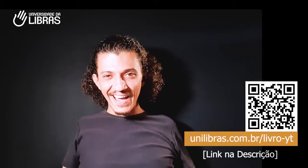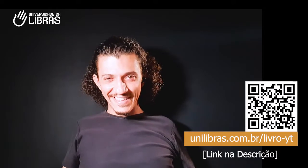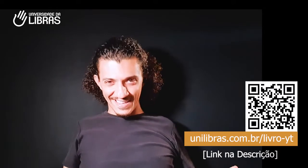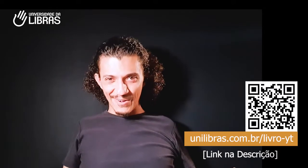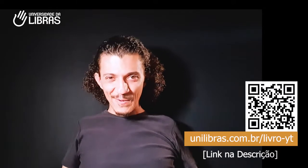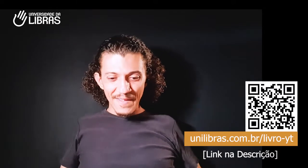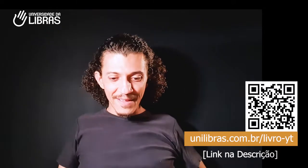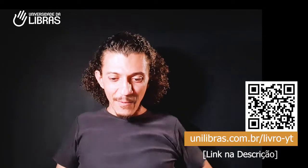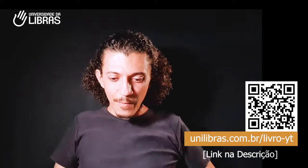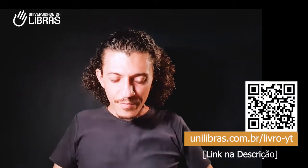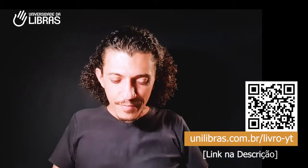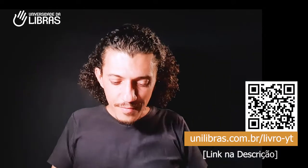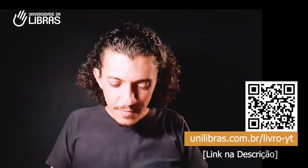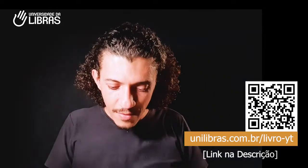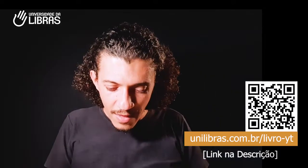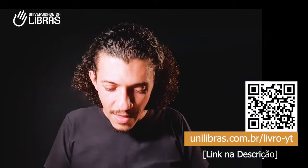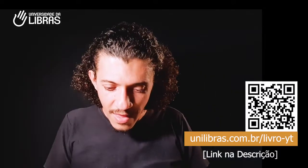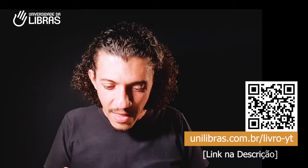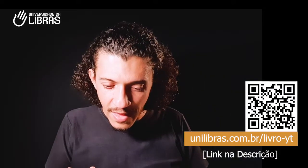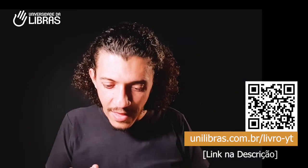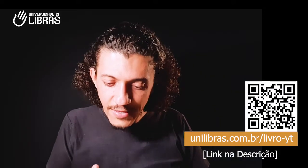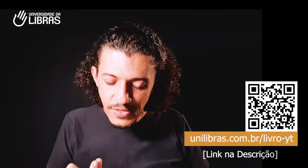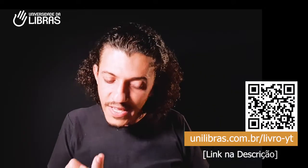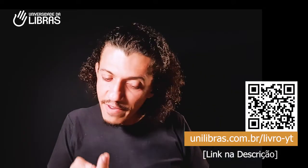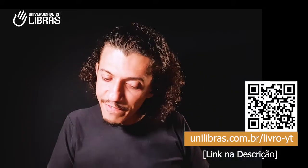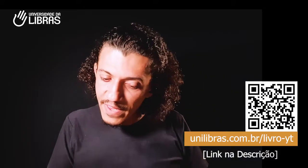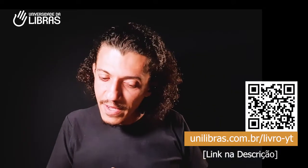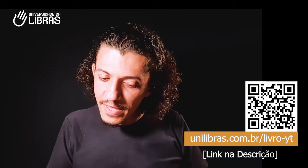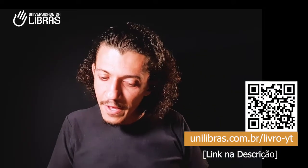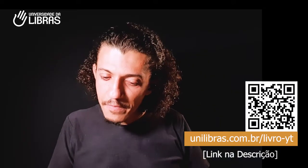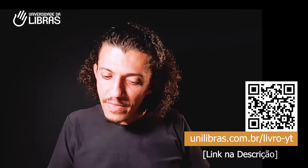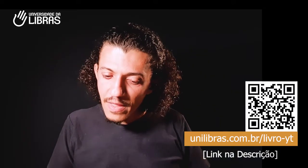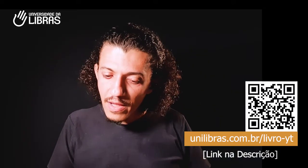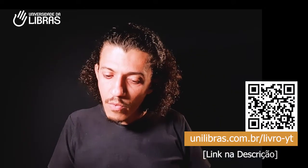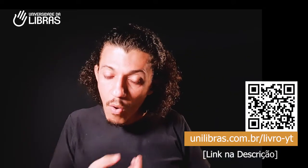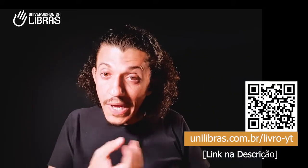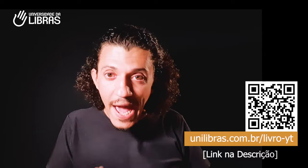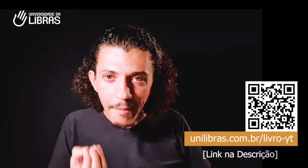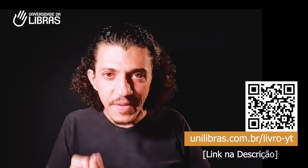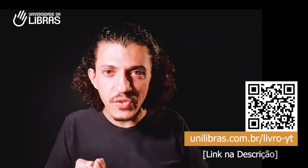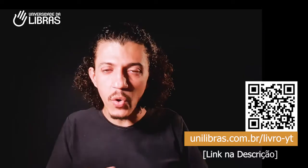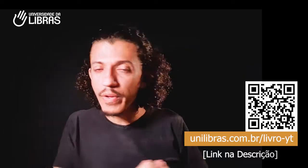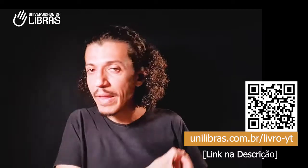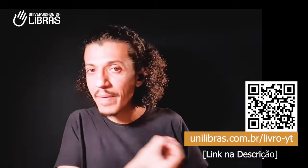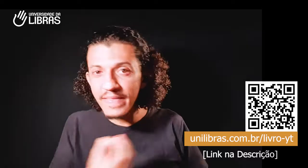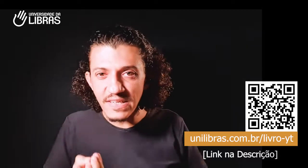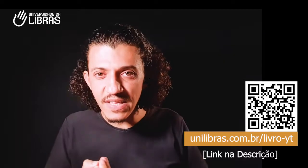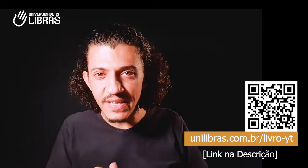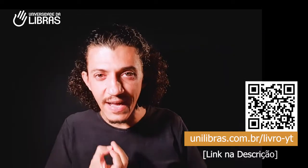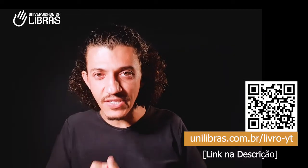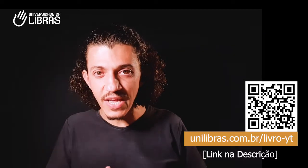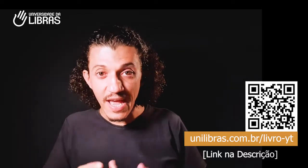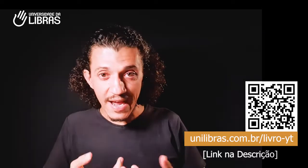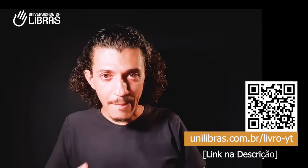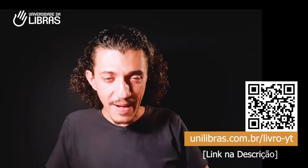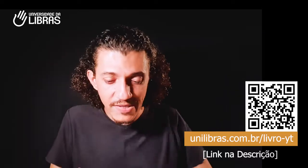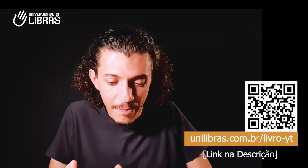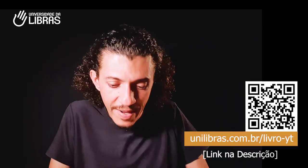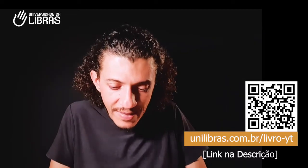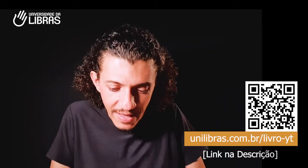entendeu Ó O que significa que qualquer pessoa independente da idade é capaz de